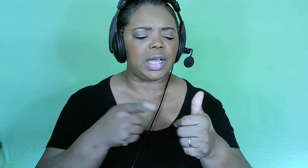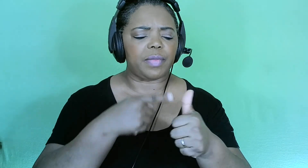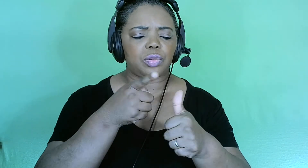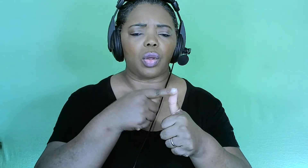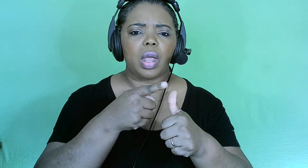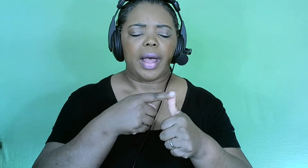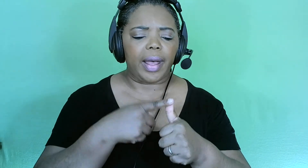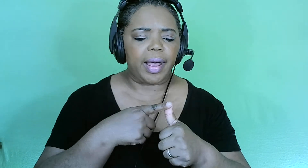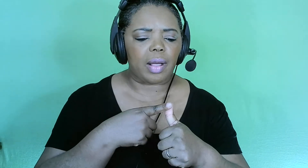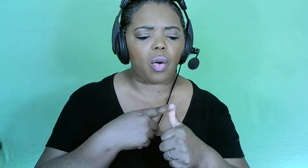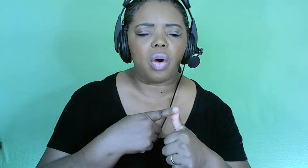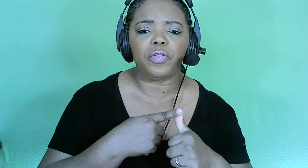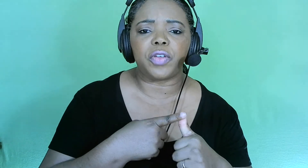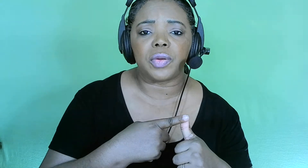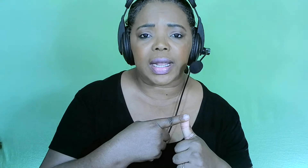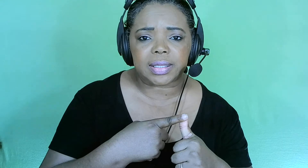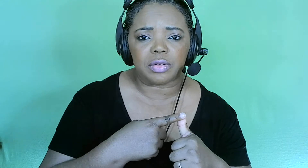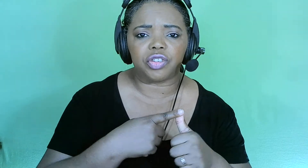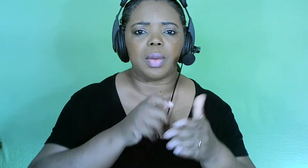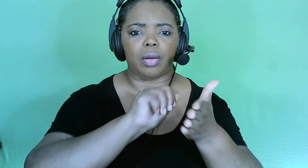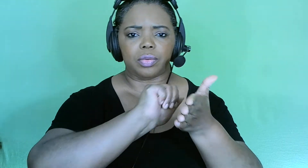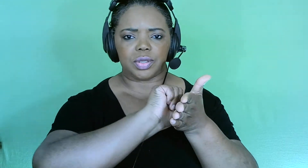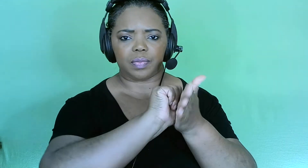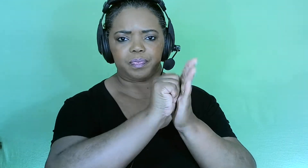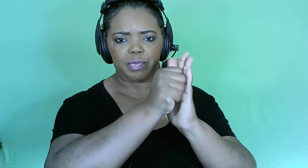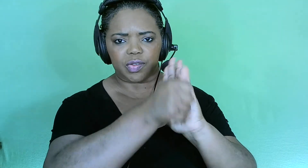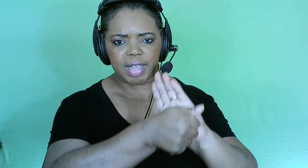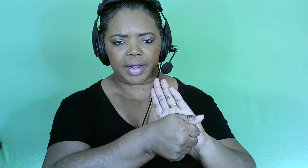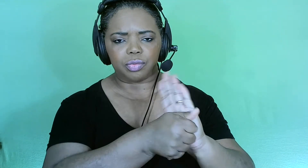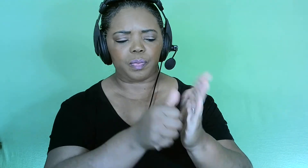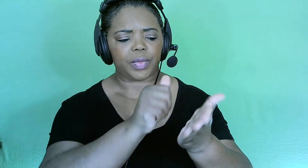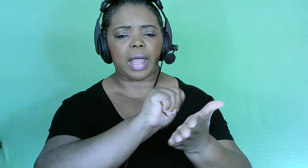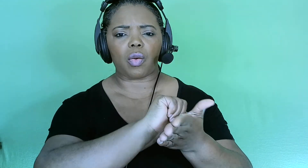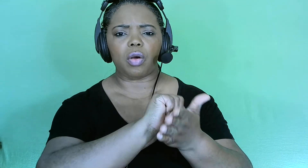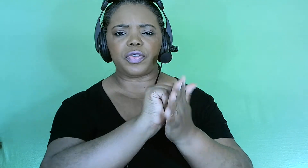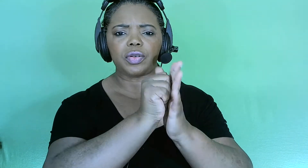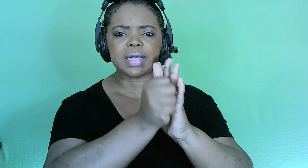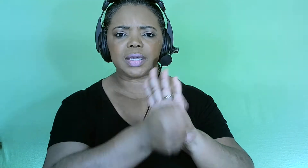parâmetro a configuração de mãos, certo? A configuração